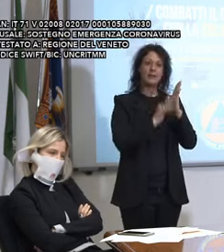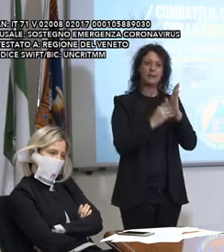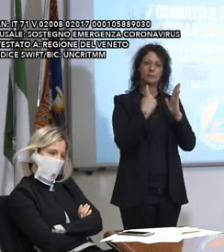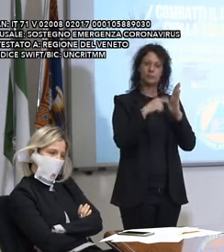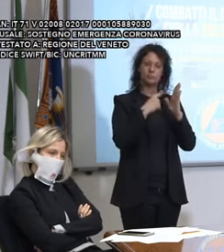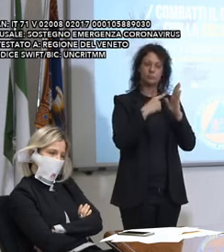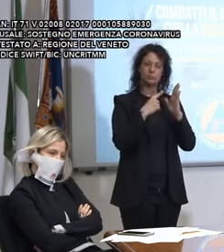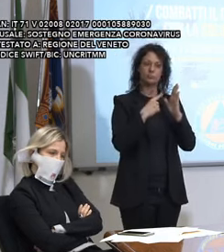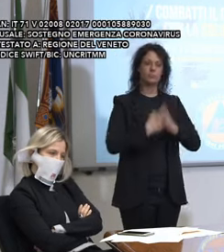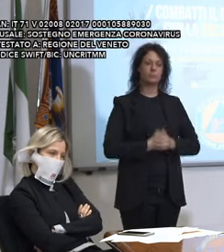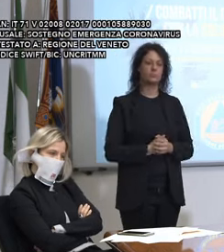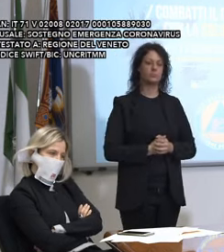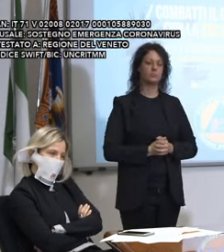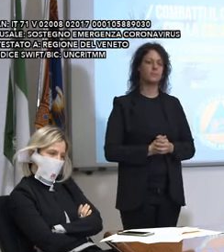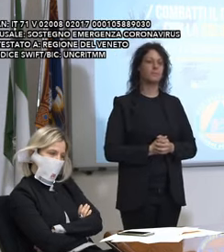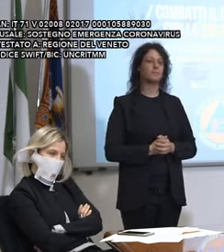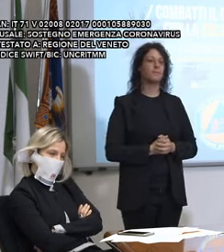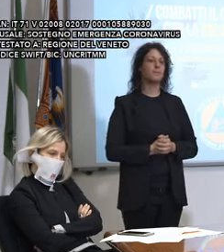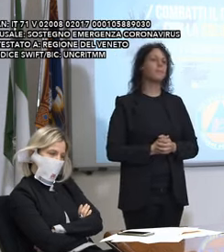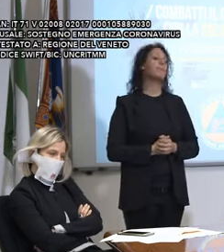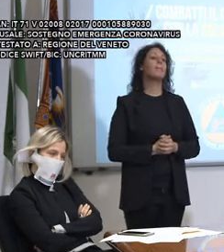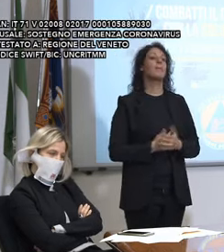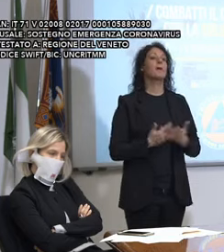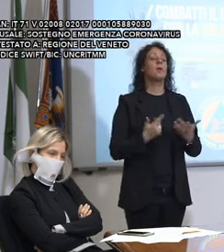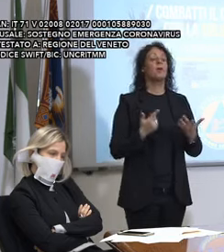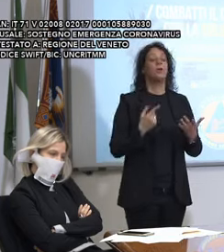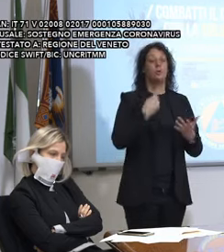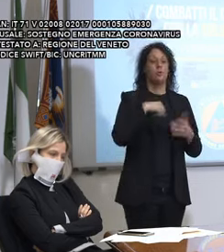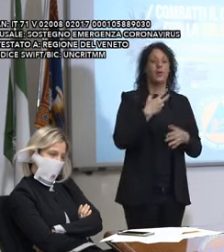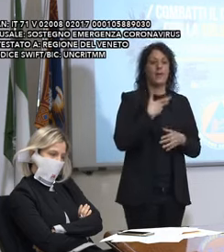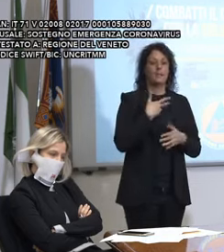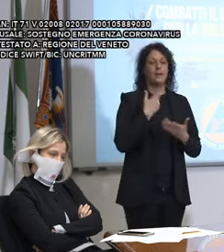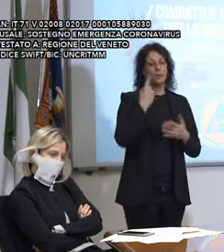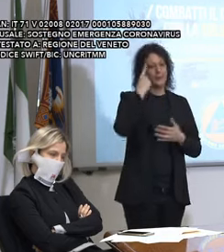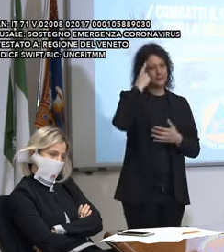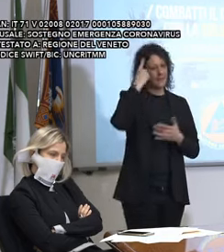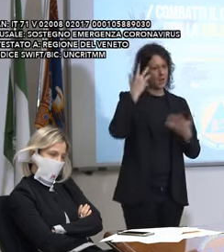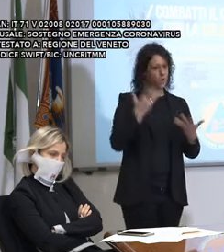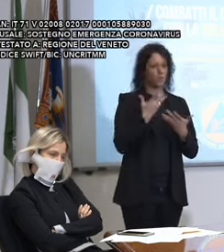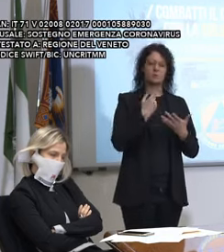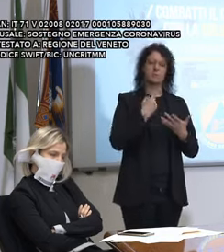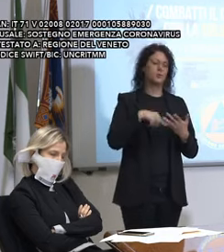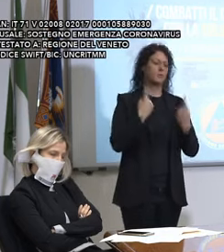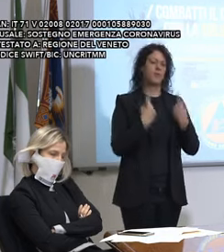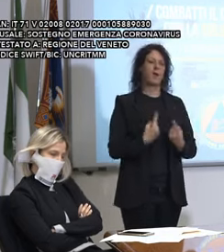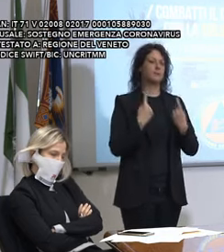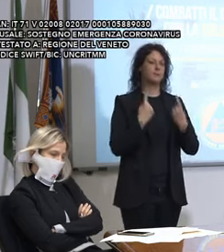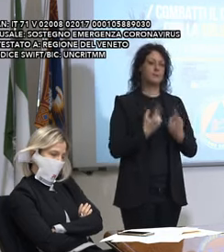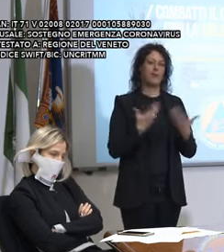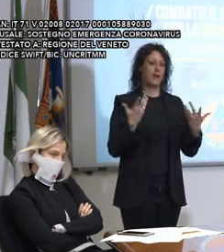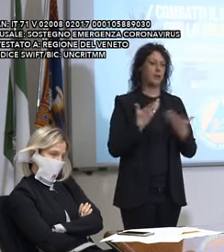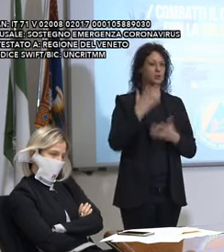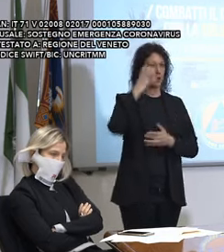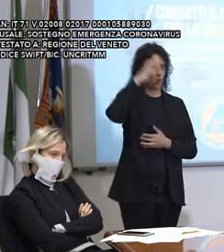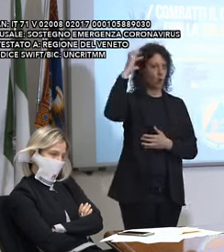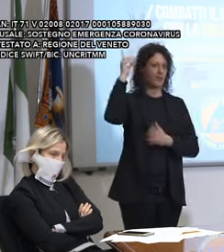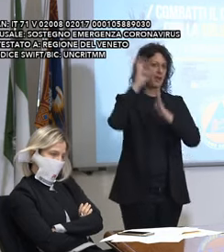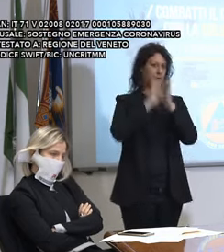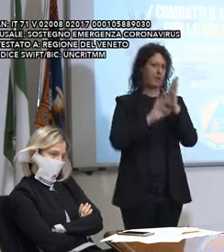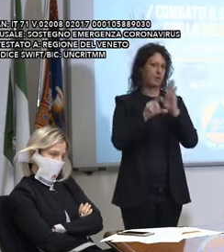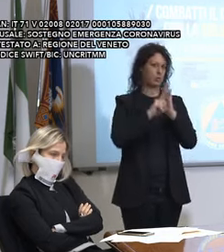che potrebbe essere, diciamo, il protocollo, però è pur vero che dobbiamo prendere dei provvedimenti e capire anche quando si